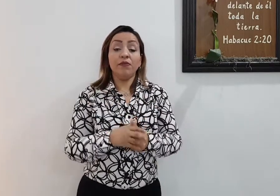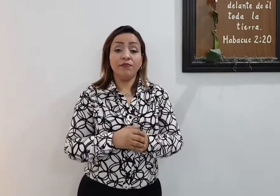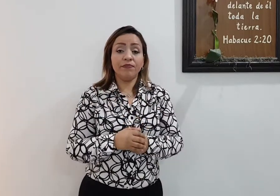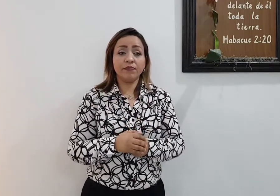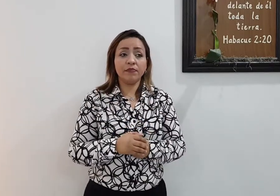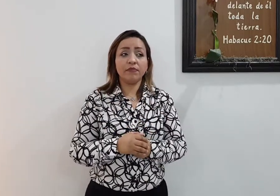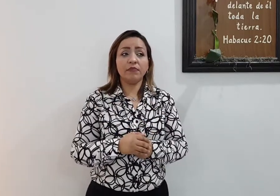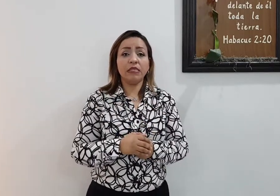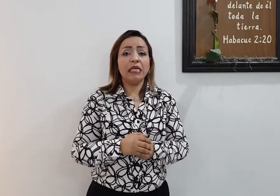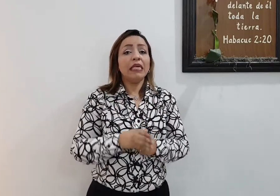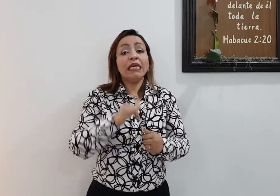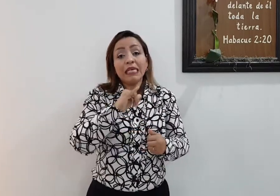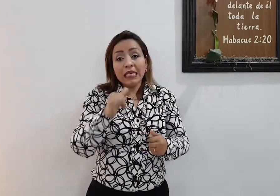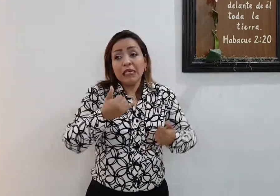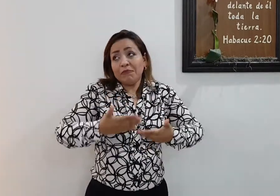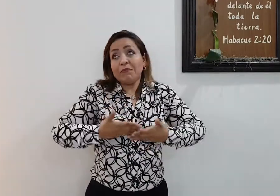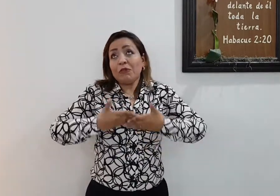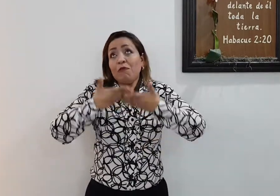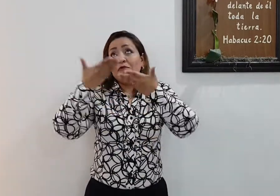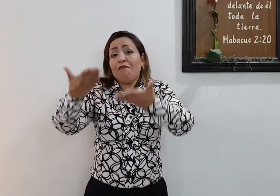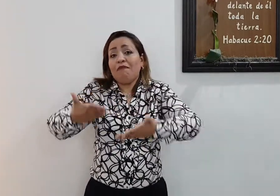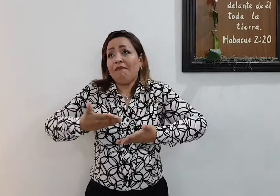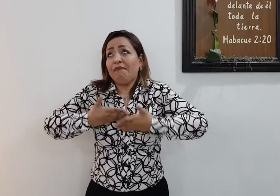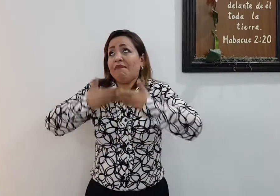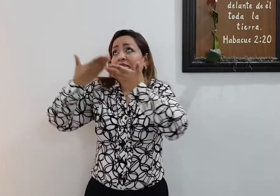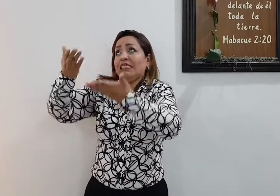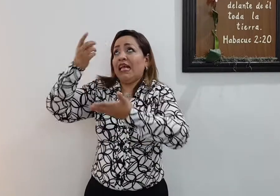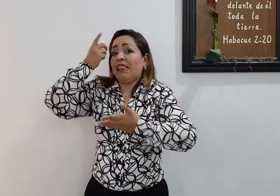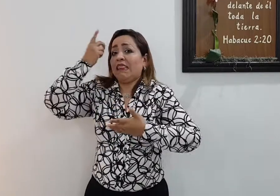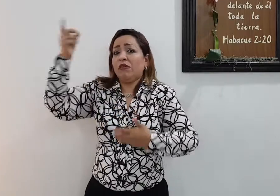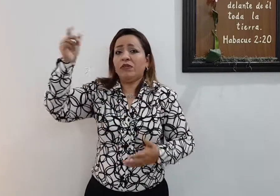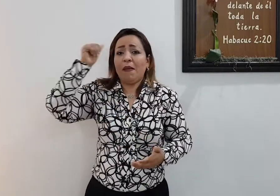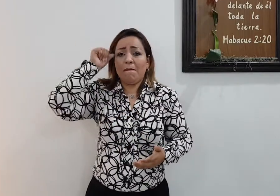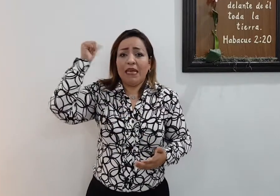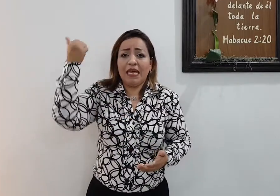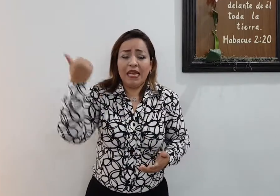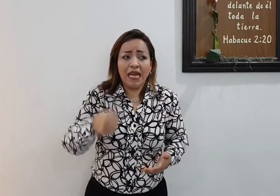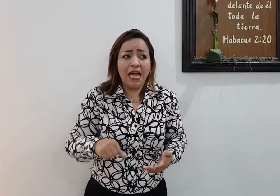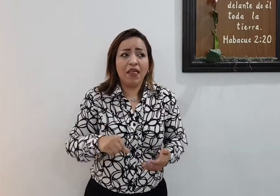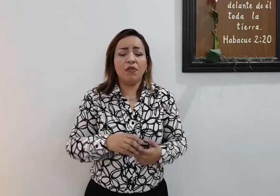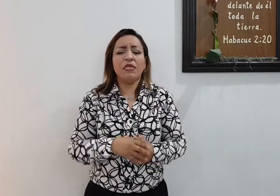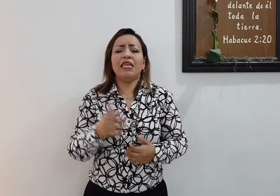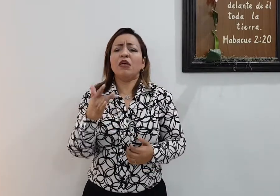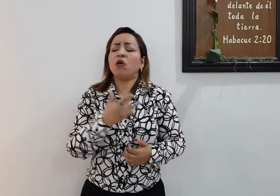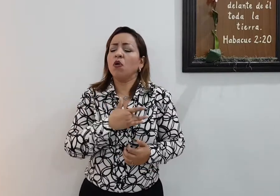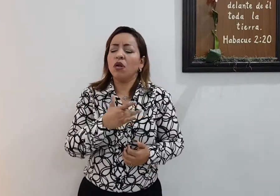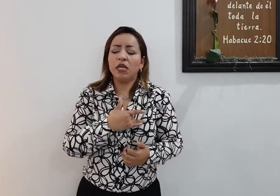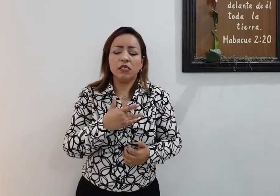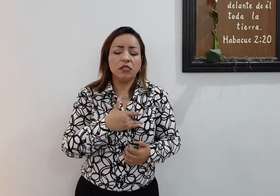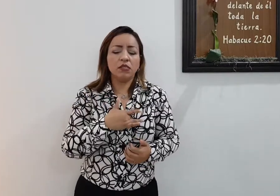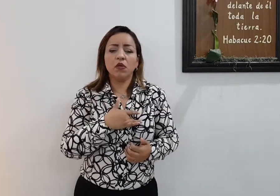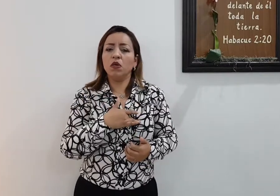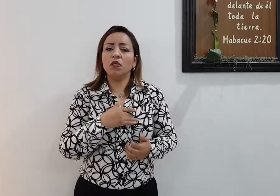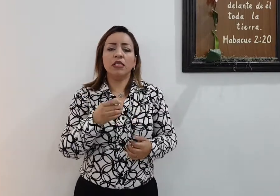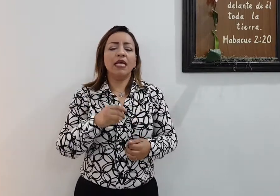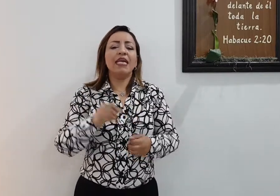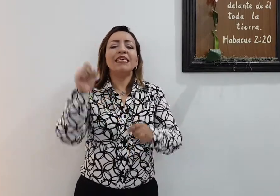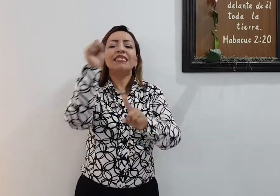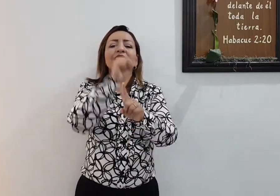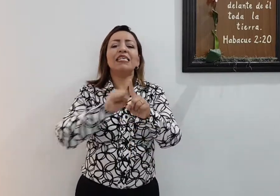de confesión a Dios. Mire cómo estaba el corazón de David: ten piedad de mí, oh Dios. Y está orando, ¿verdad? No sé